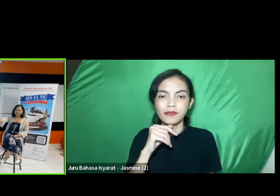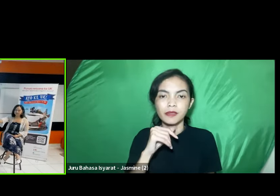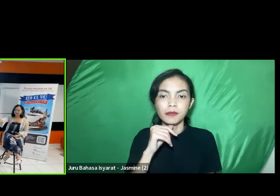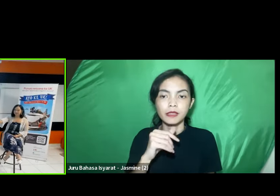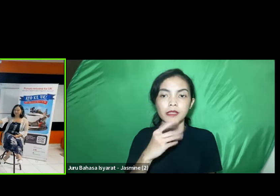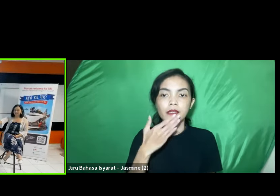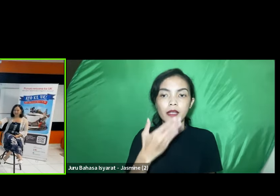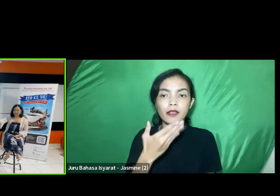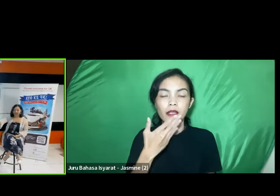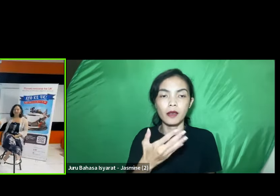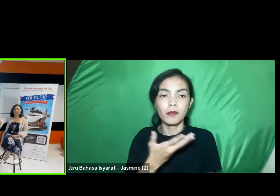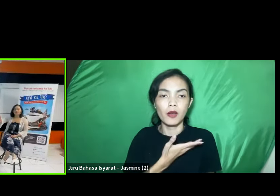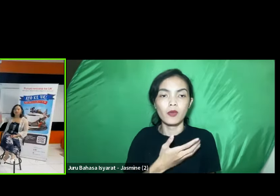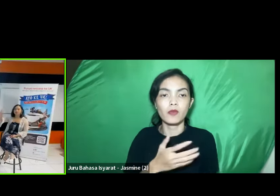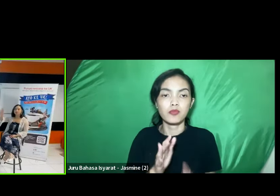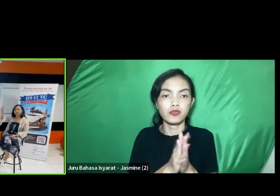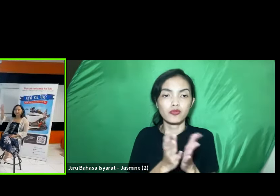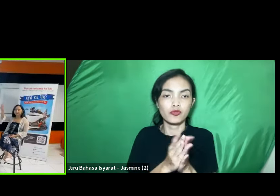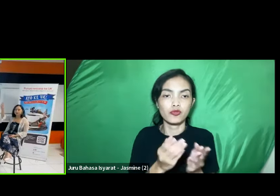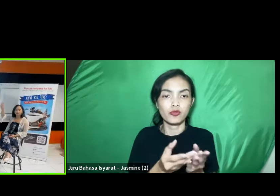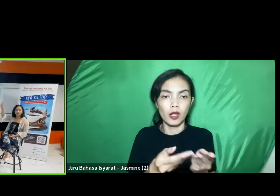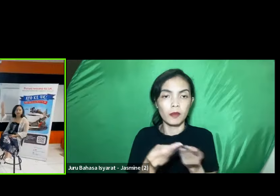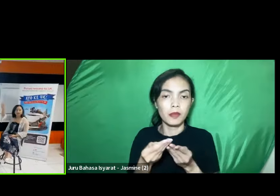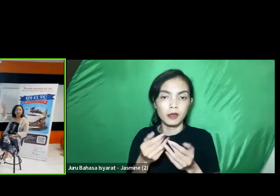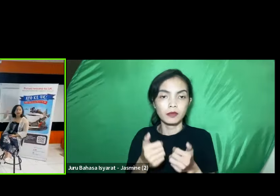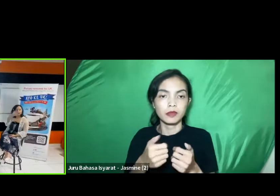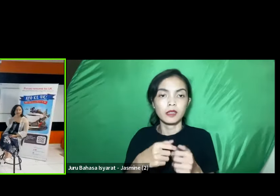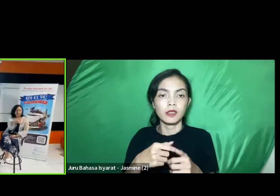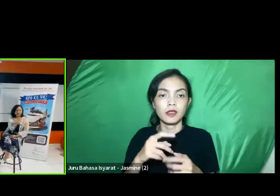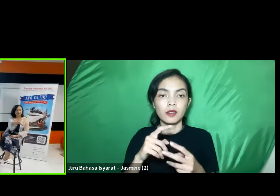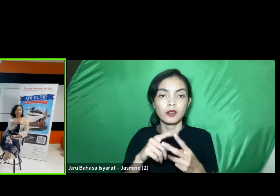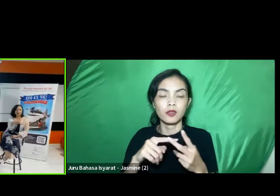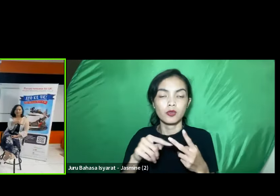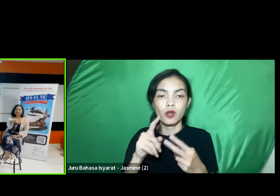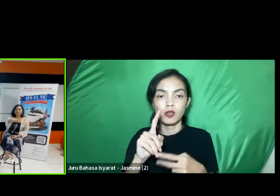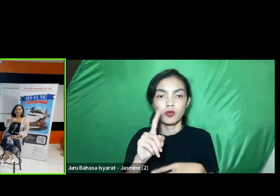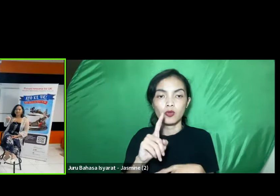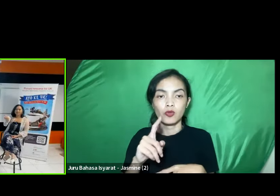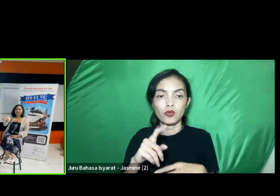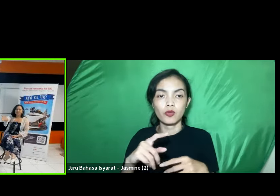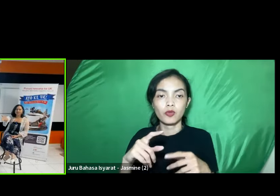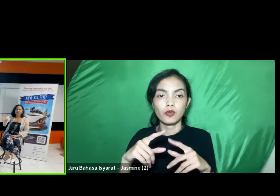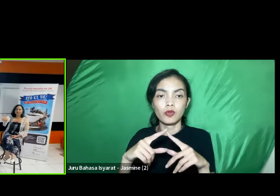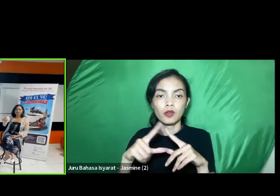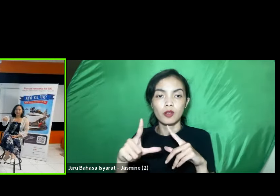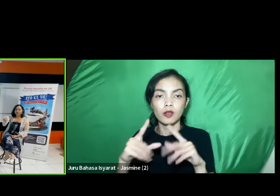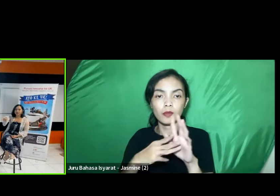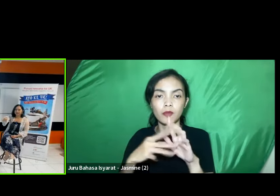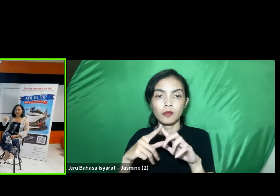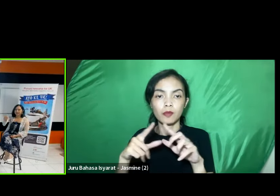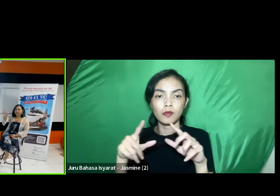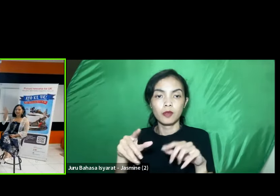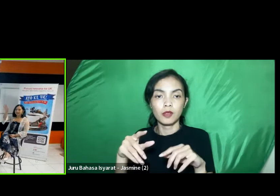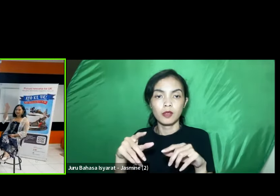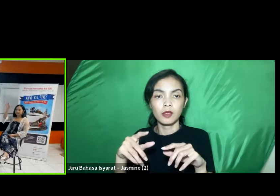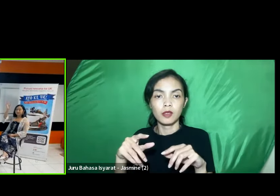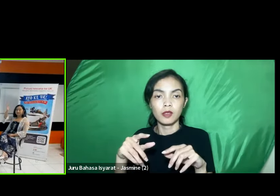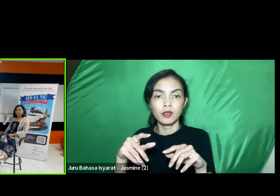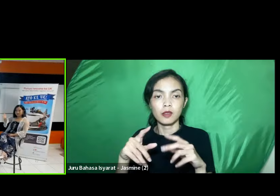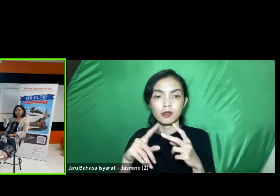bisa ambil bookletnya ya Nah mungkin Dua pertanyaan dulu dari yang ya Mas Ama sama tadi udah ada yang tunjuk tangan duluan